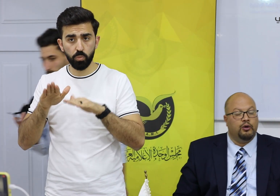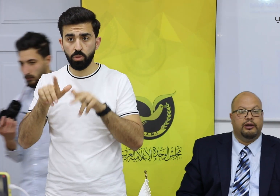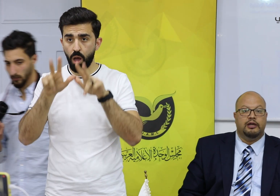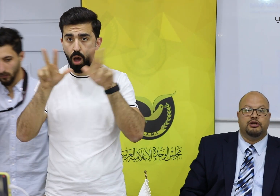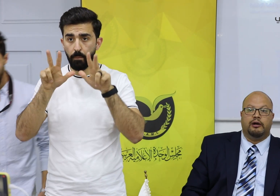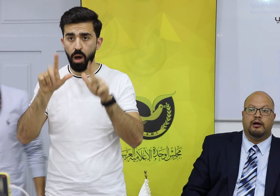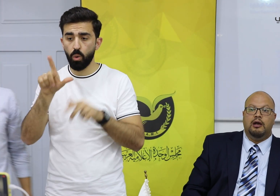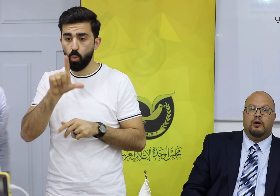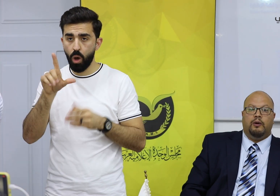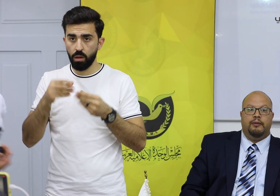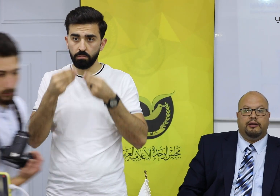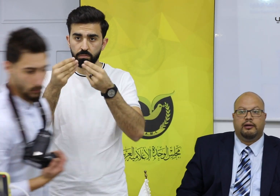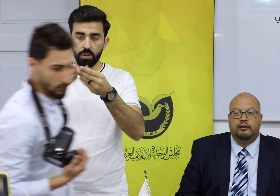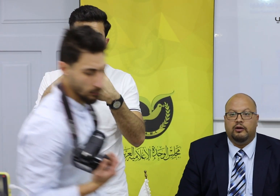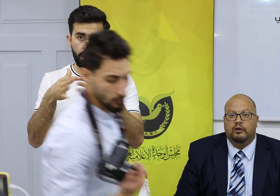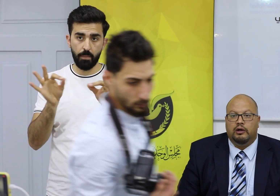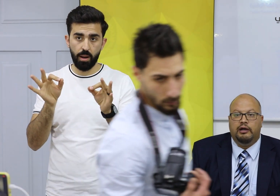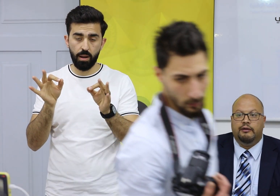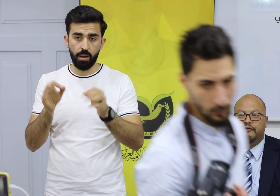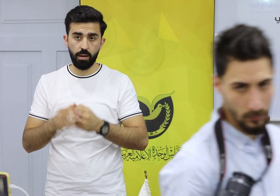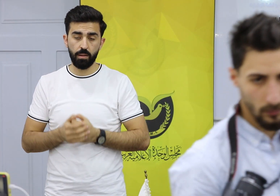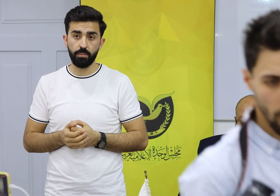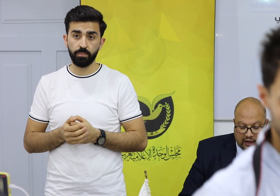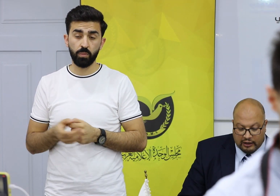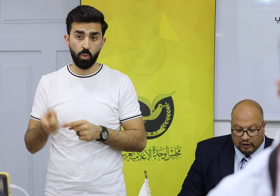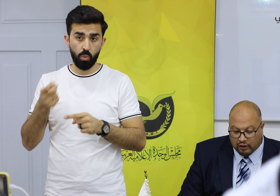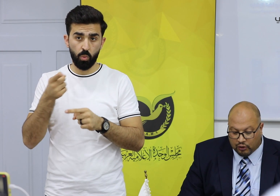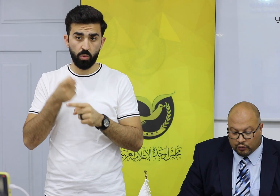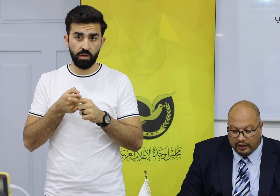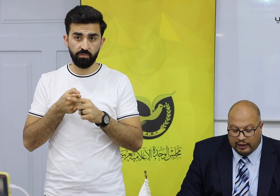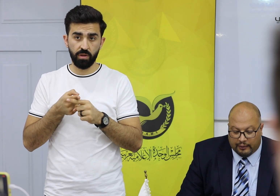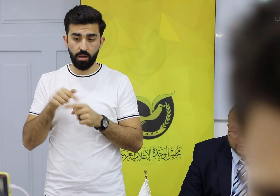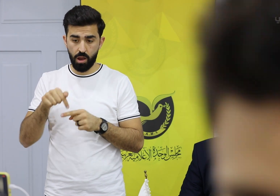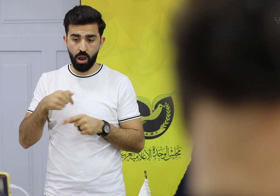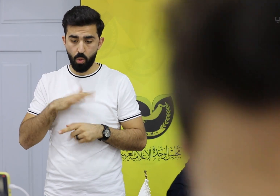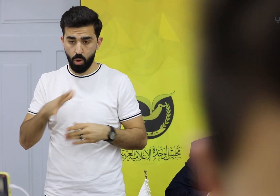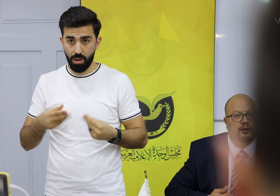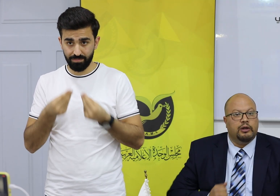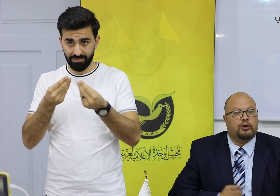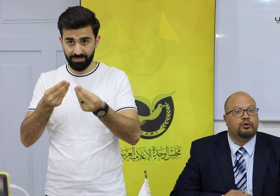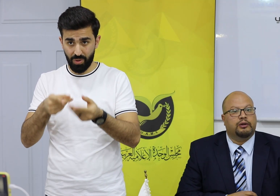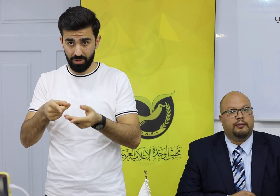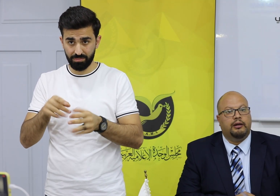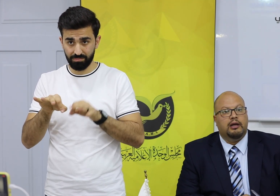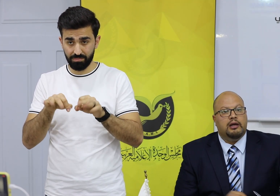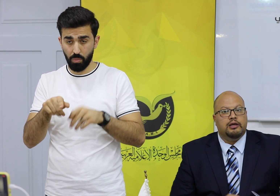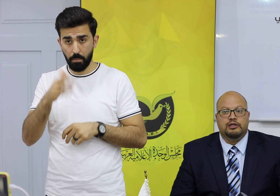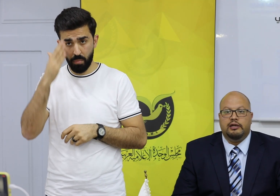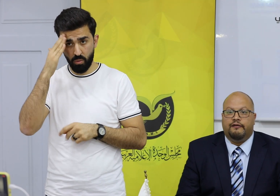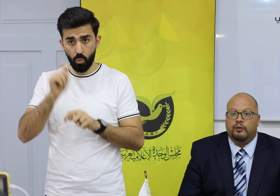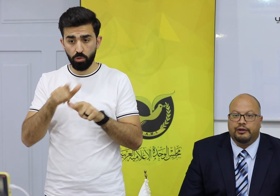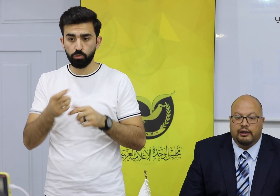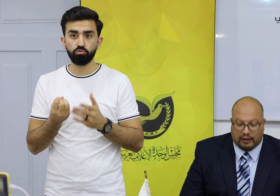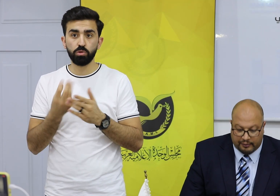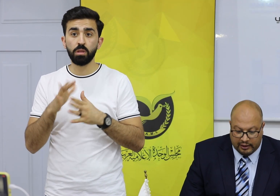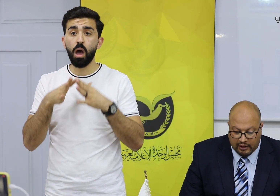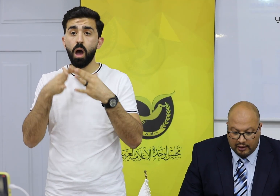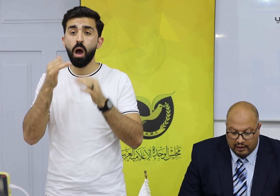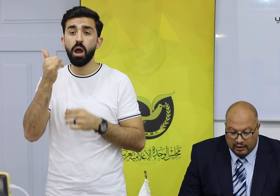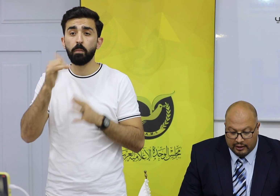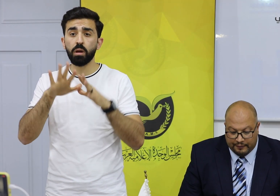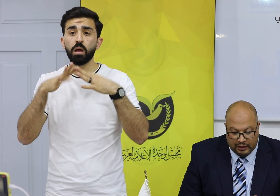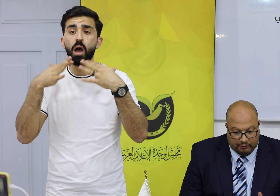الاخبار بلغه الاشاره. وانا بعتقد انه احنا في هاي الخطوه اللي احنا عم نشتغل عليها، وهي خطوه طبعا جديده في الوطن